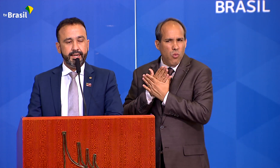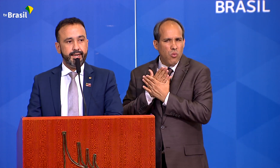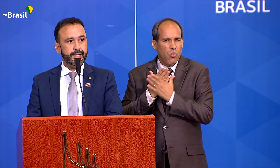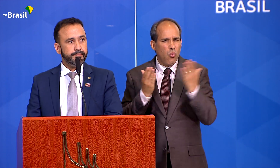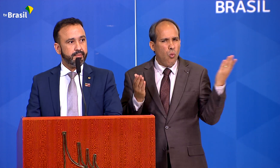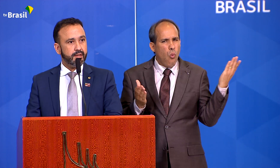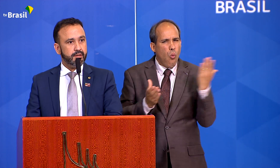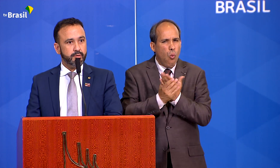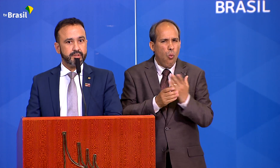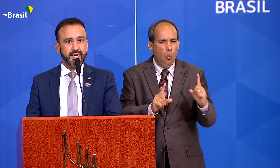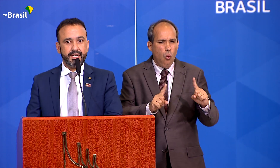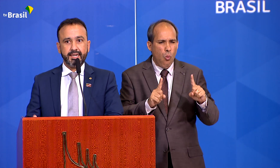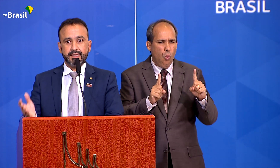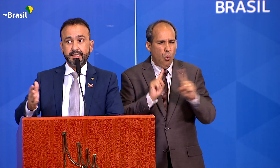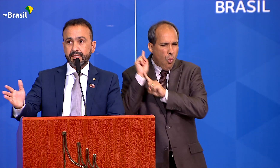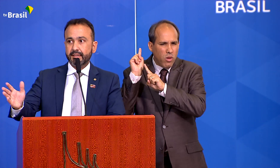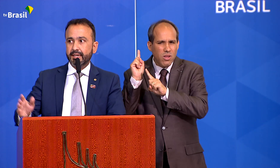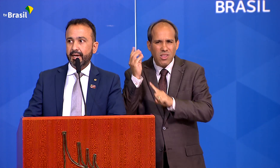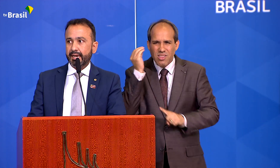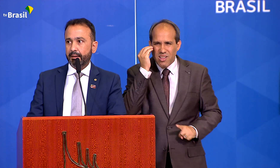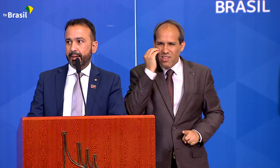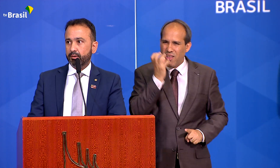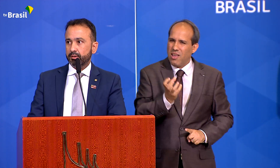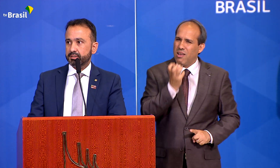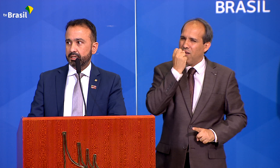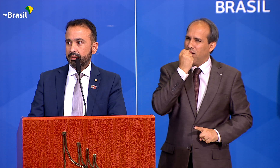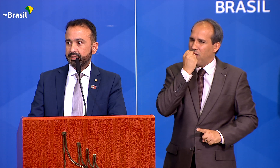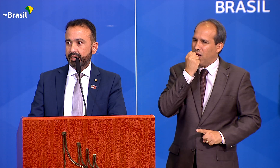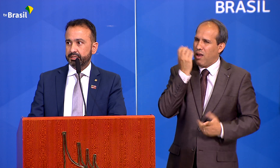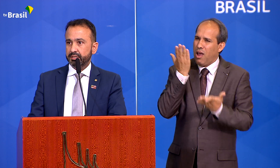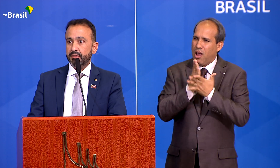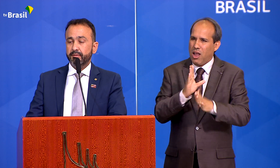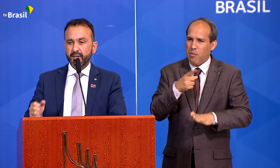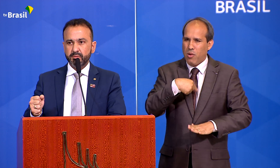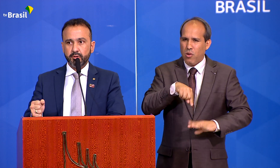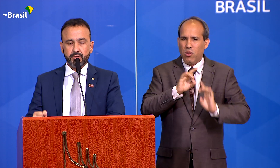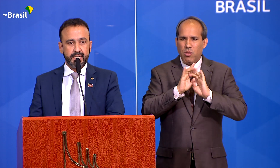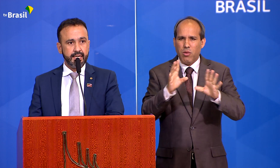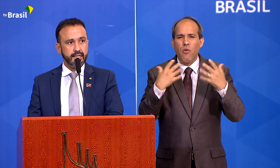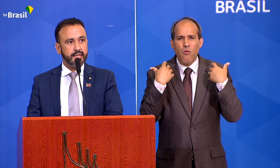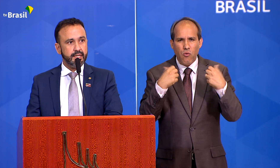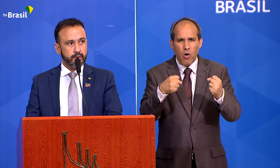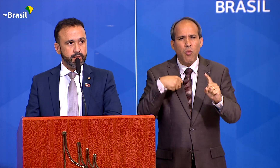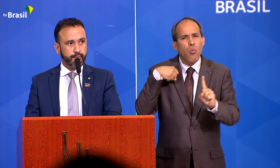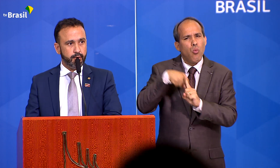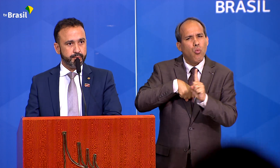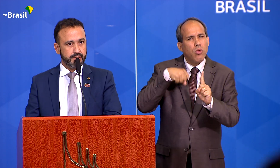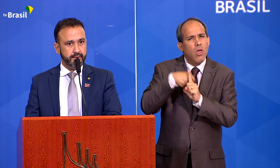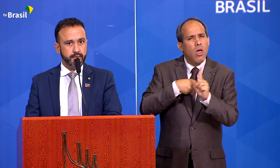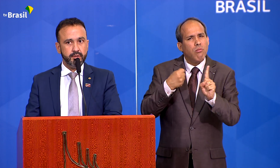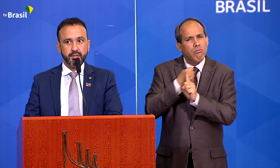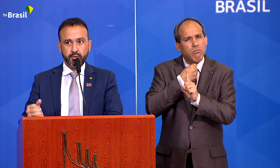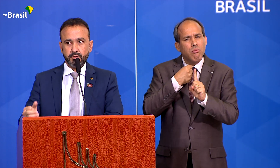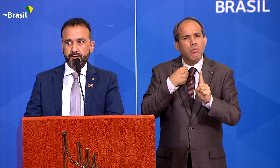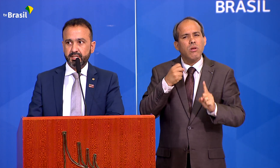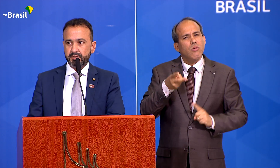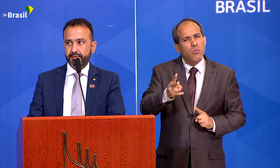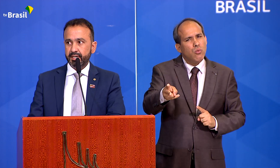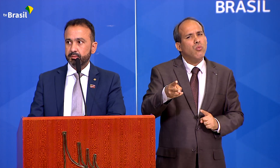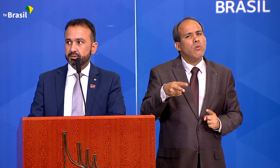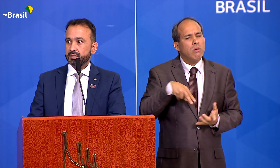tentando É nos calar acabar com a nossa liberdade vamos lutar e quanto for possível